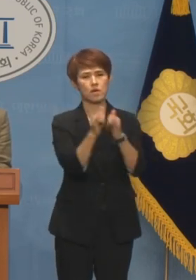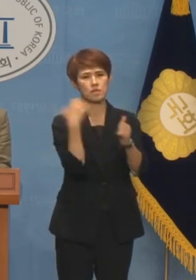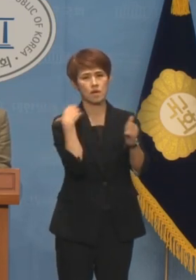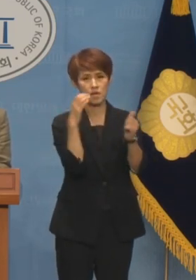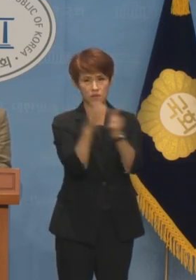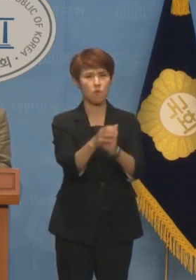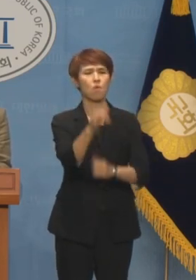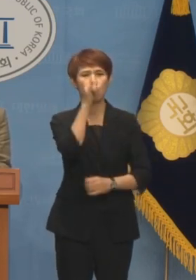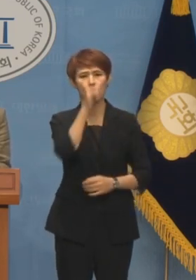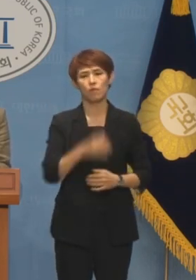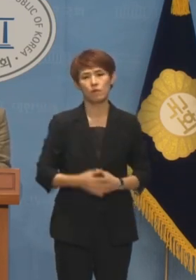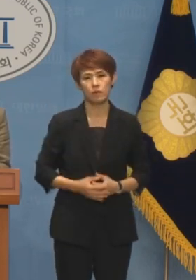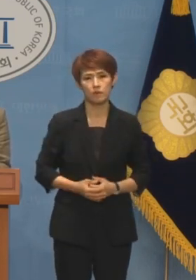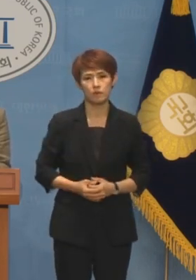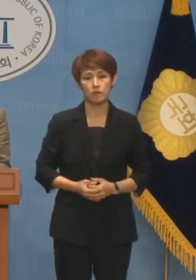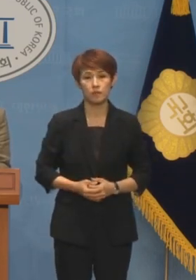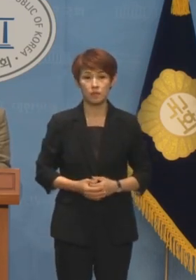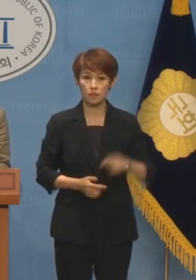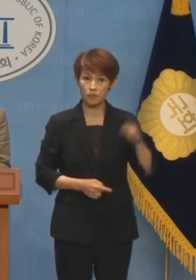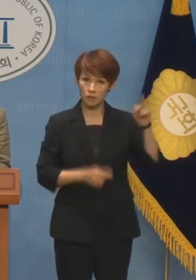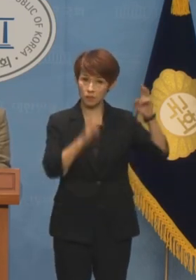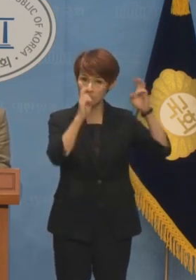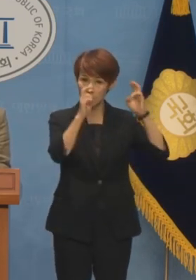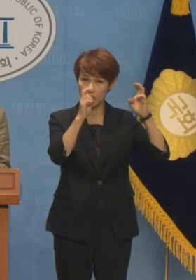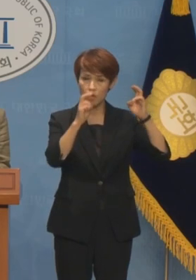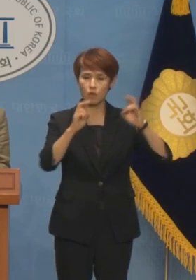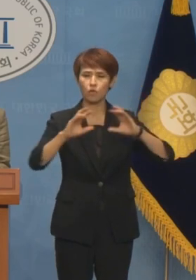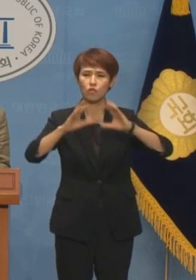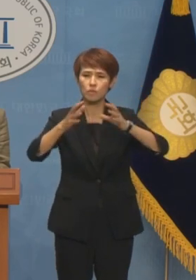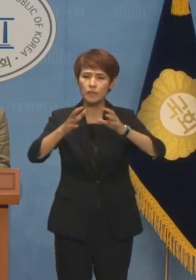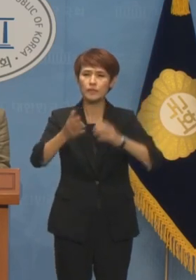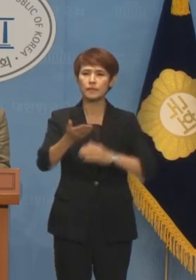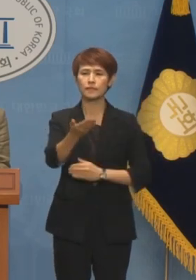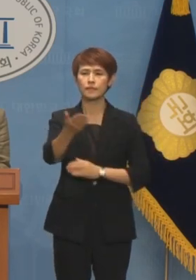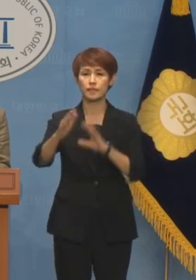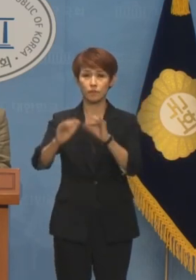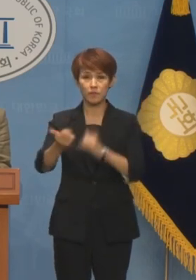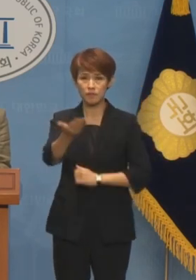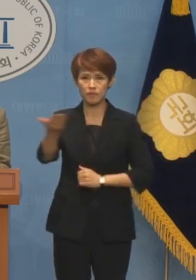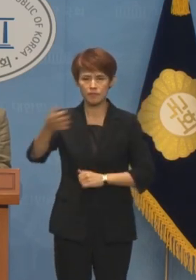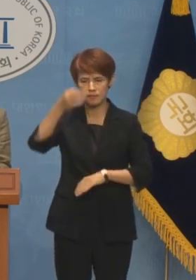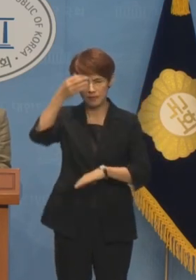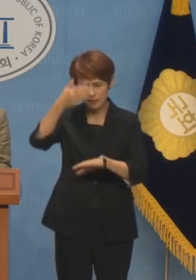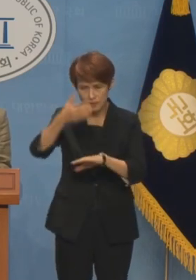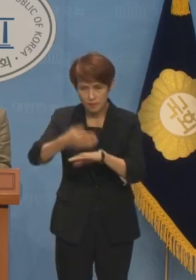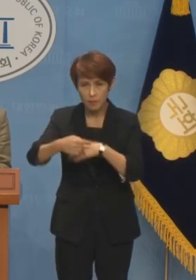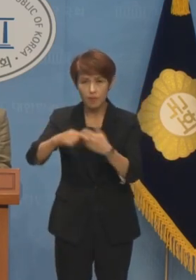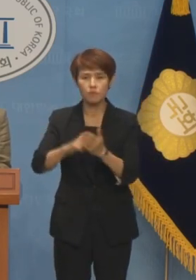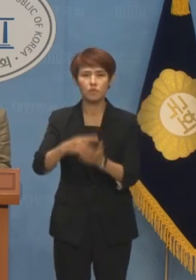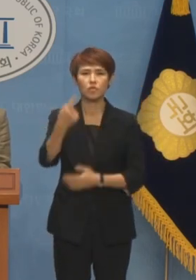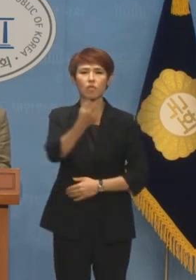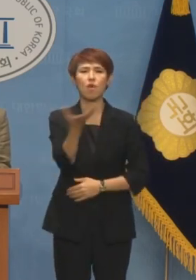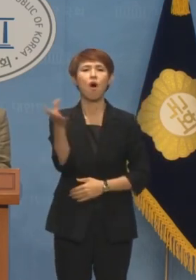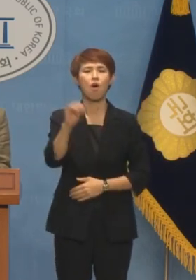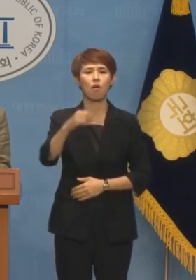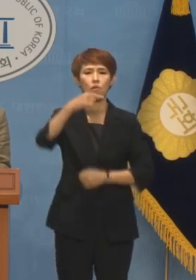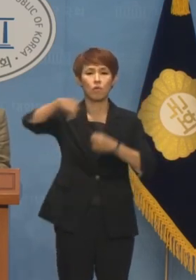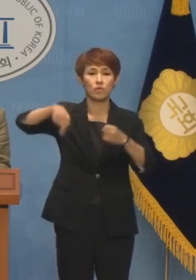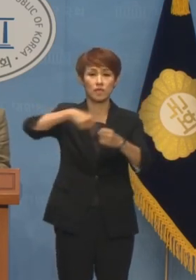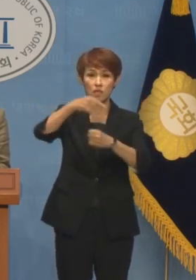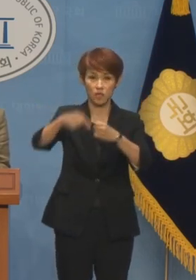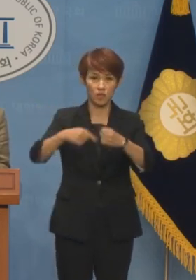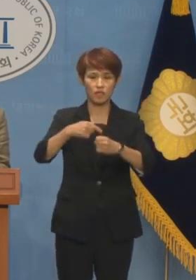진행형입니다. 해당 기업은 국민께 사죄하는 마음으로 1,000억 원의 원자력 안전기금